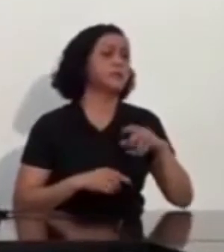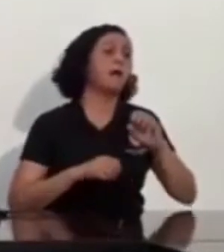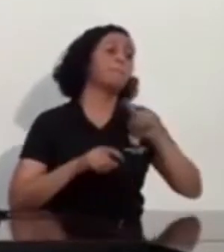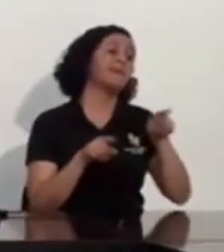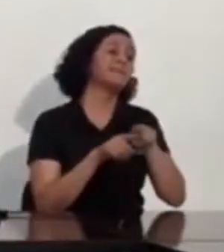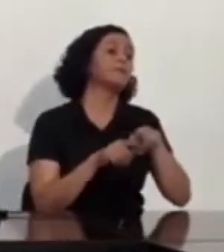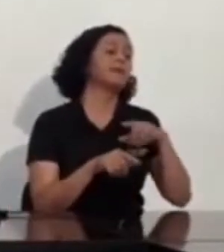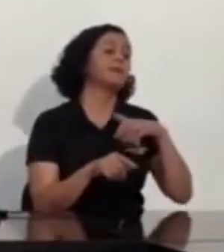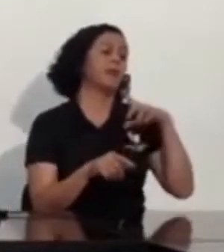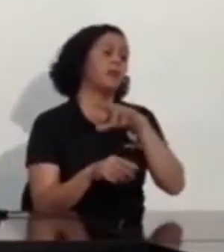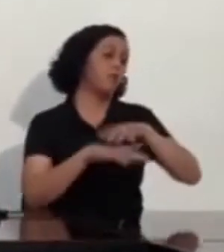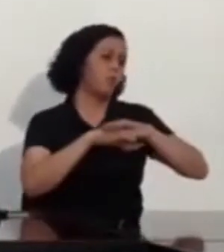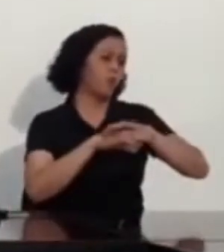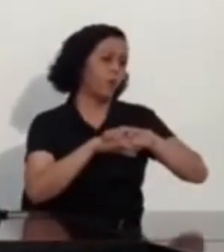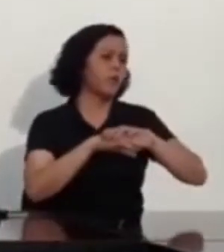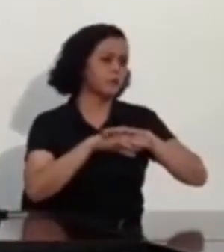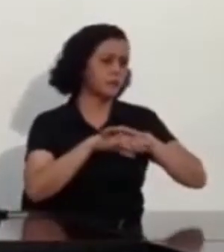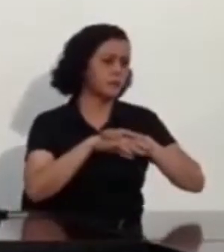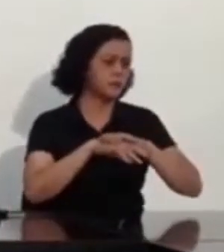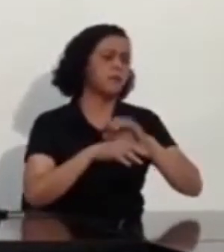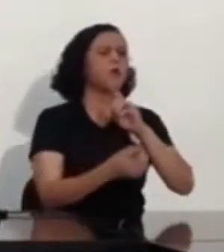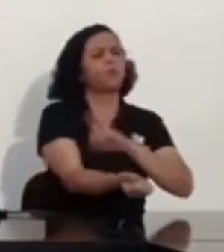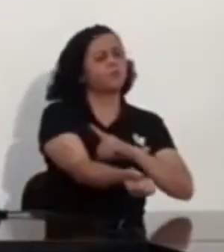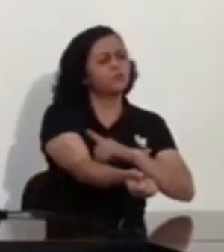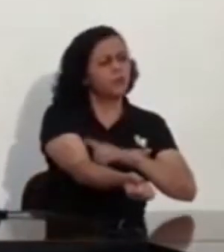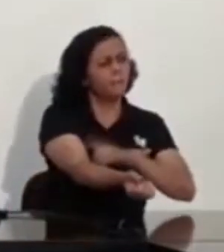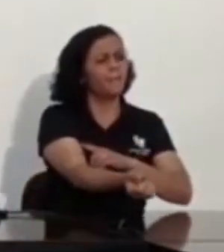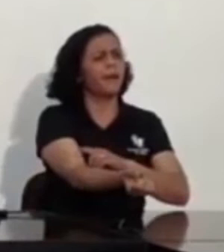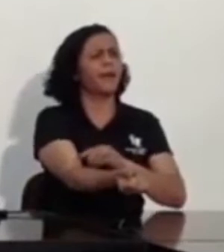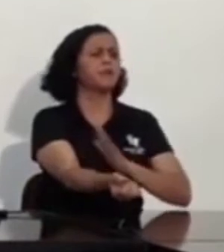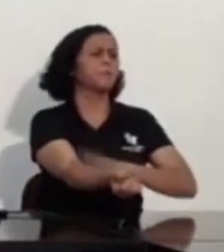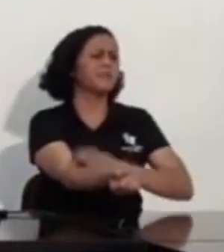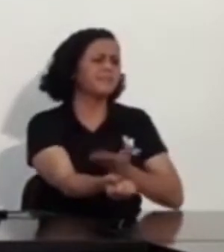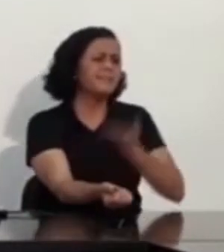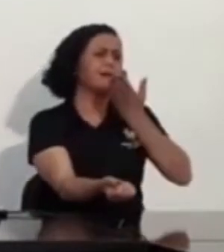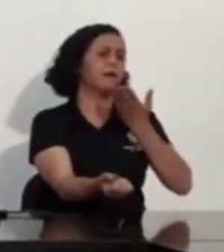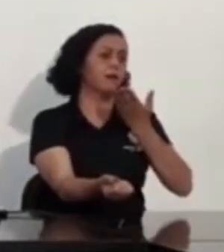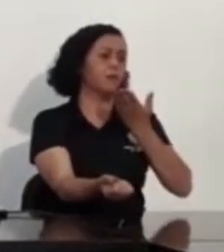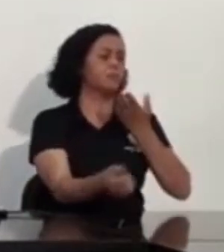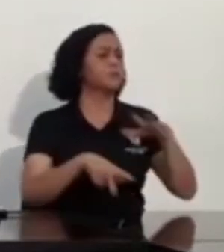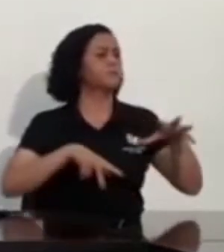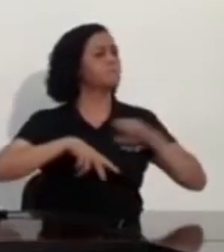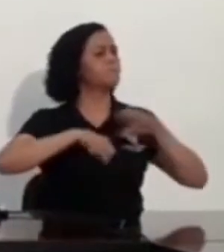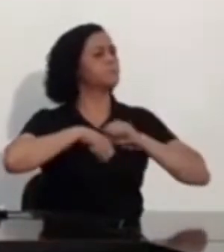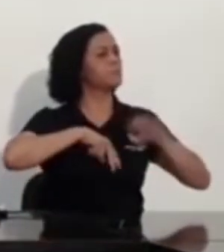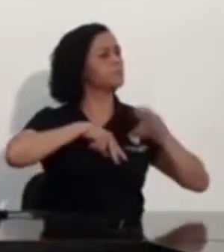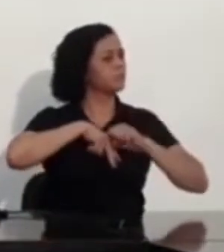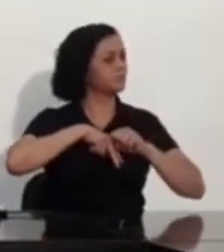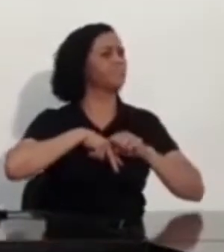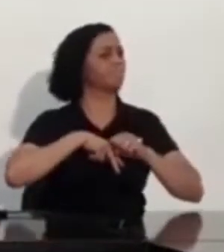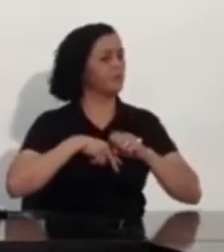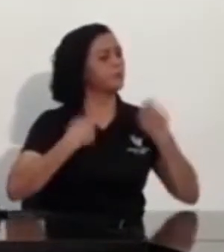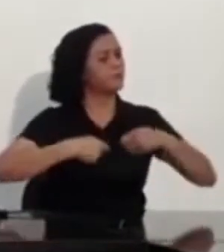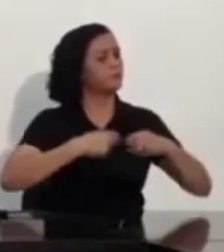doença cardíaca. Então, vamos fazer a nossa parte, vamos nos comprometer com o outro.